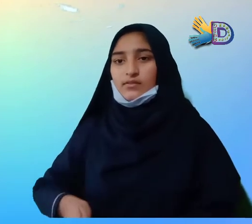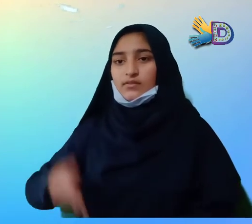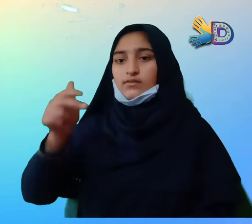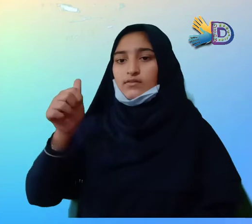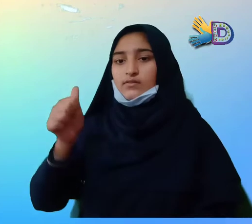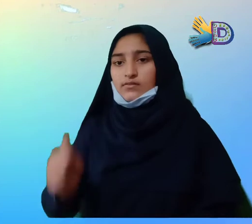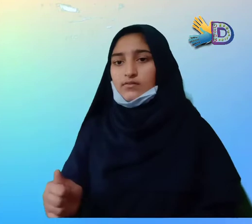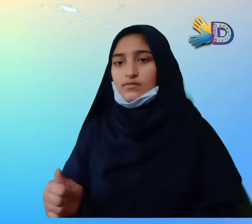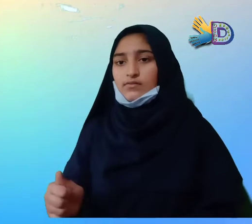इस्तेमाल